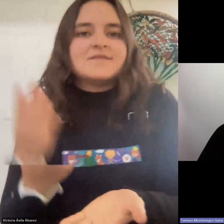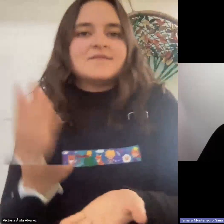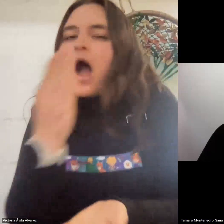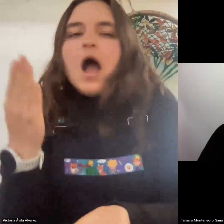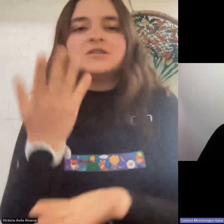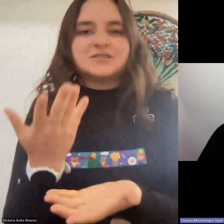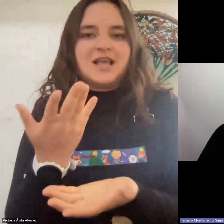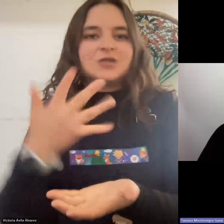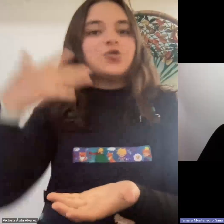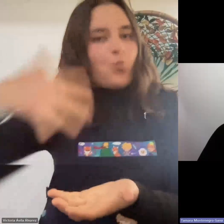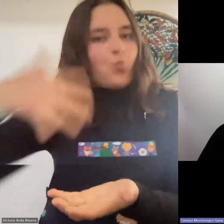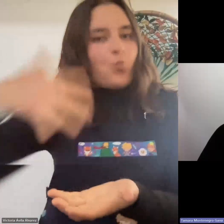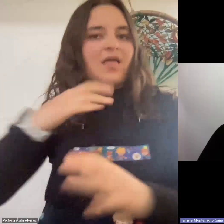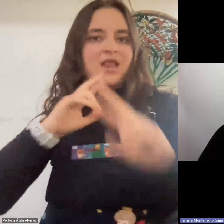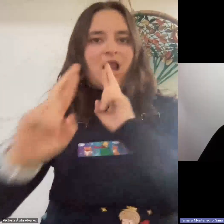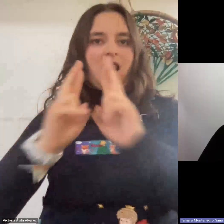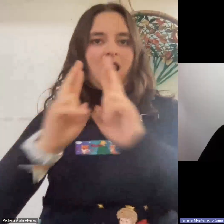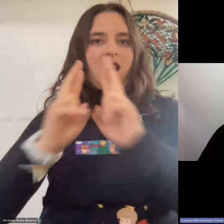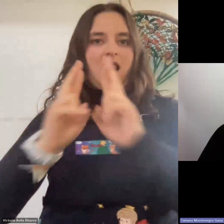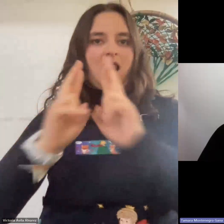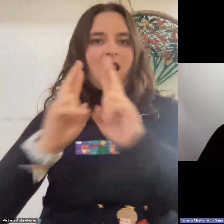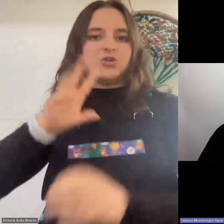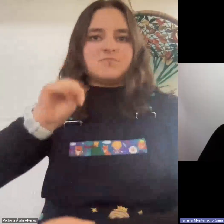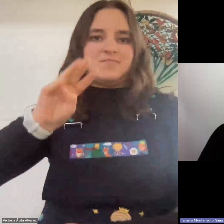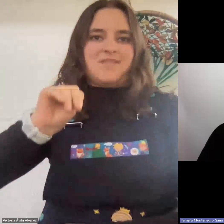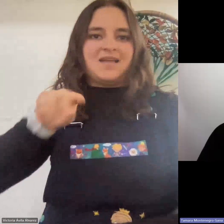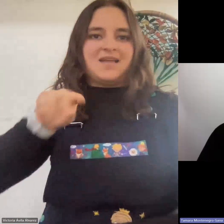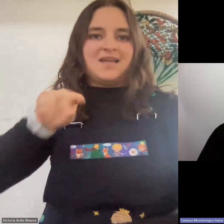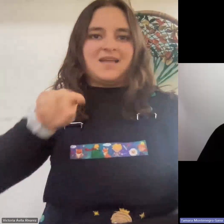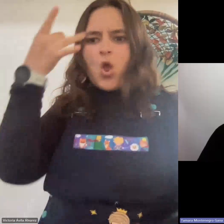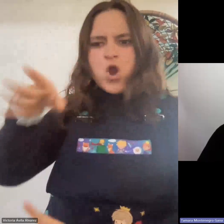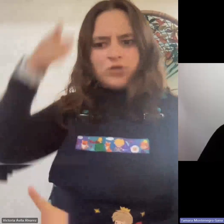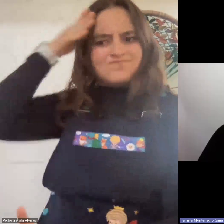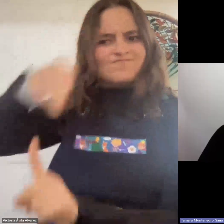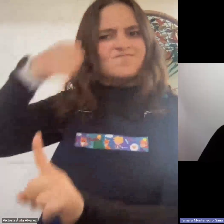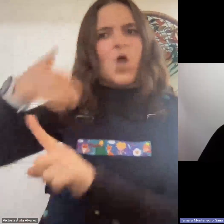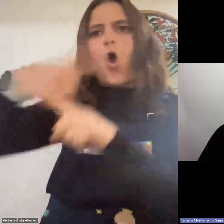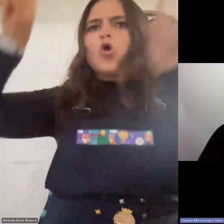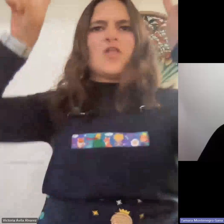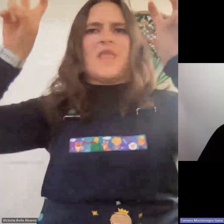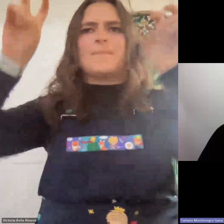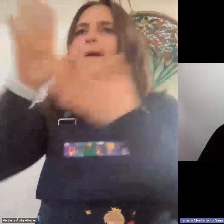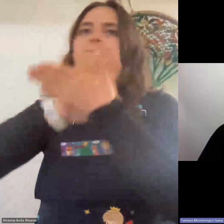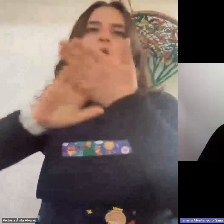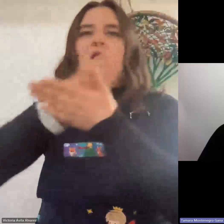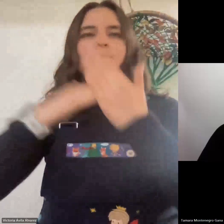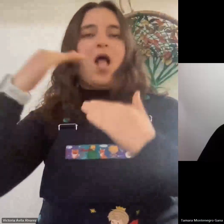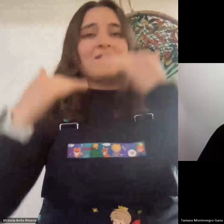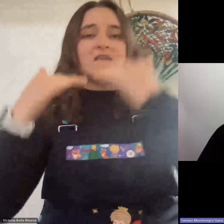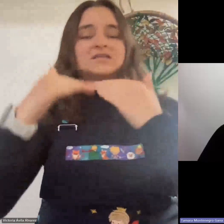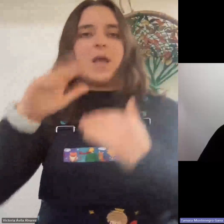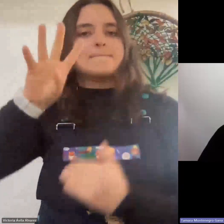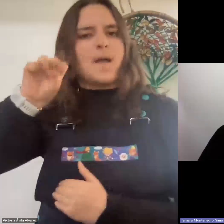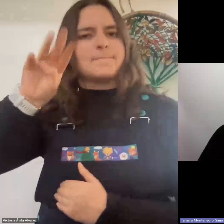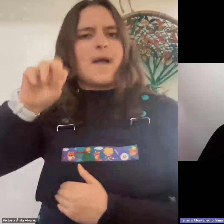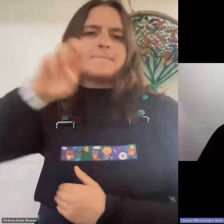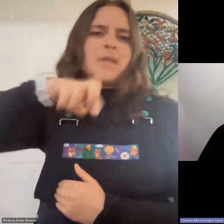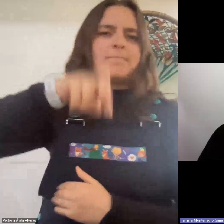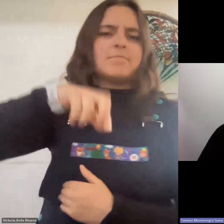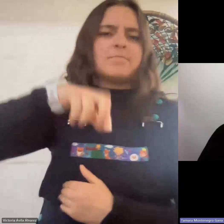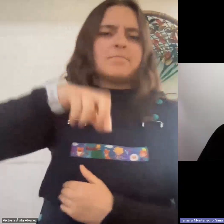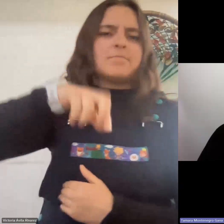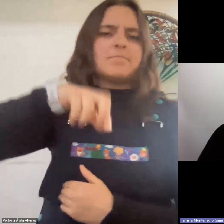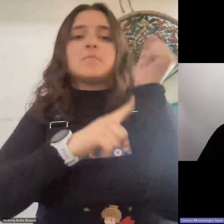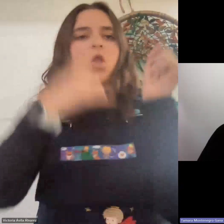está, preguntarle, preocuparse por él. Es importante mantener una relación con los papás de distintos